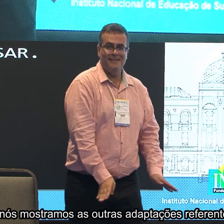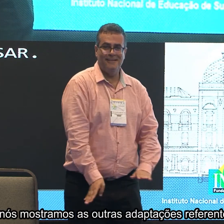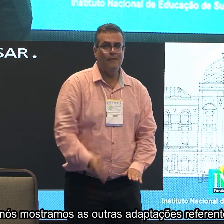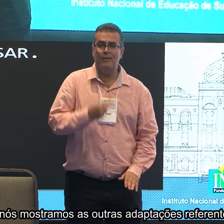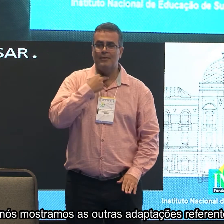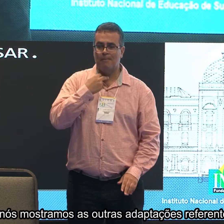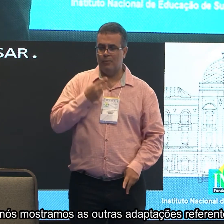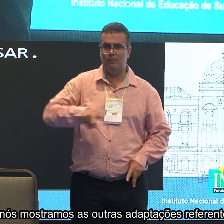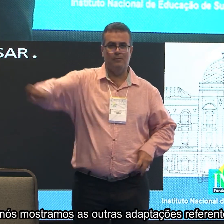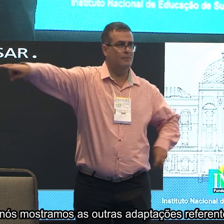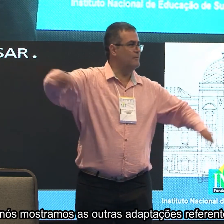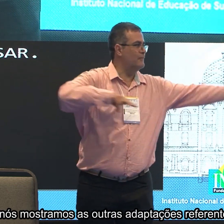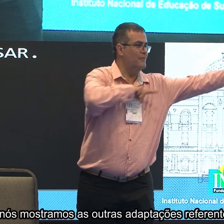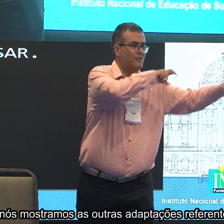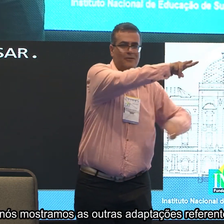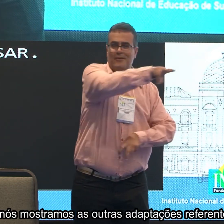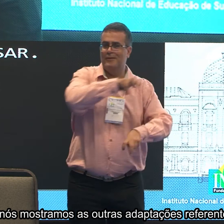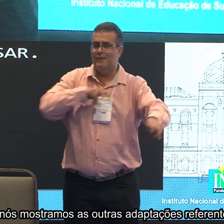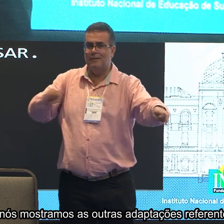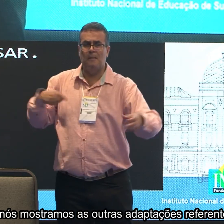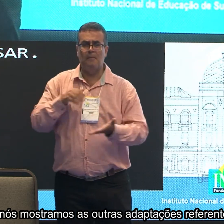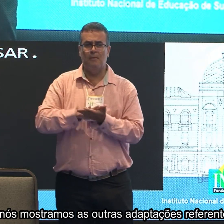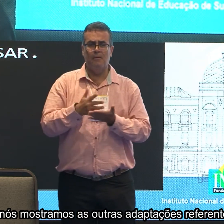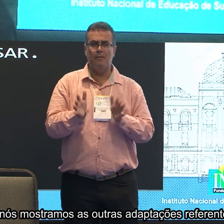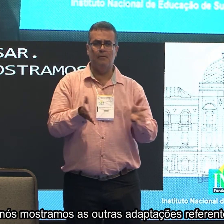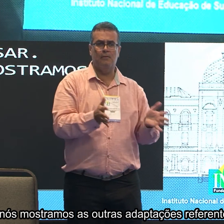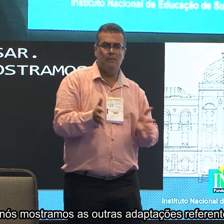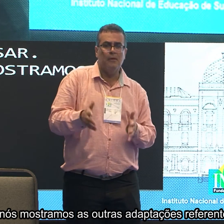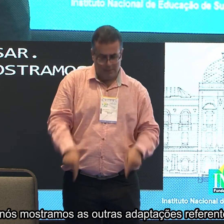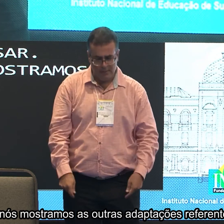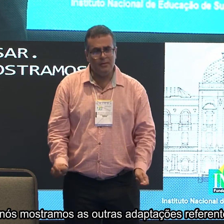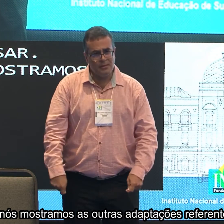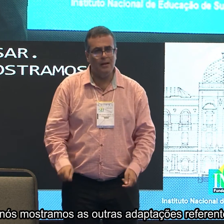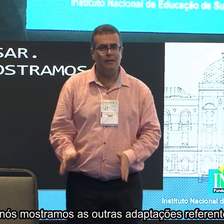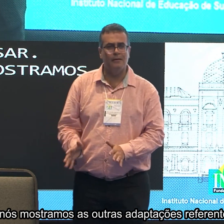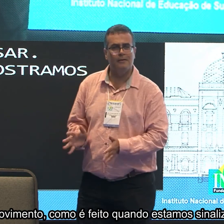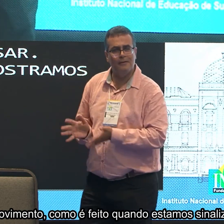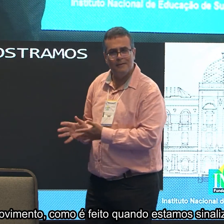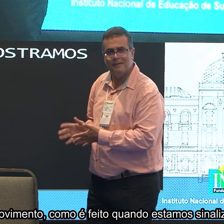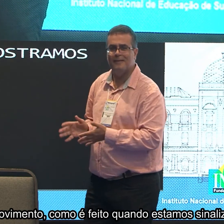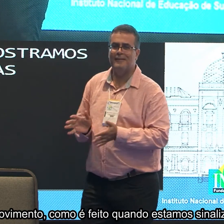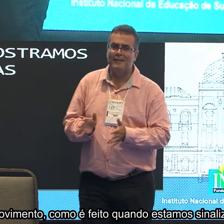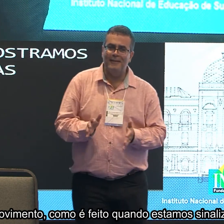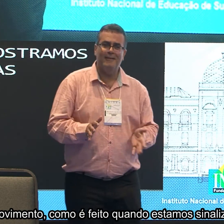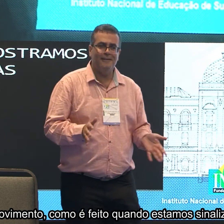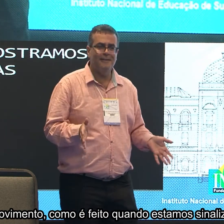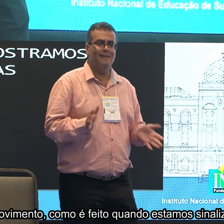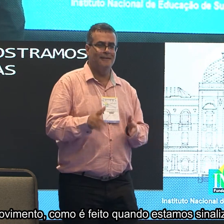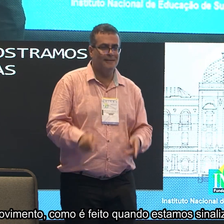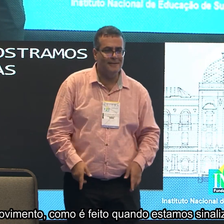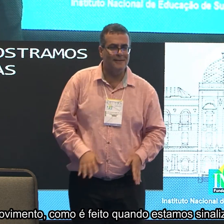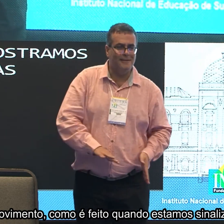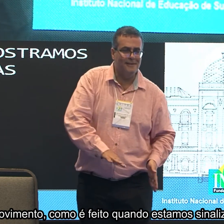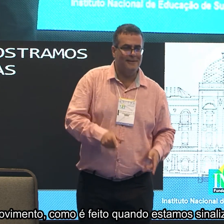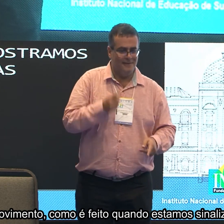nós mostramos também a questão das outras adaptações referente aos pés, no movimento, como que é feito quando